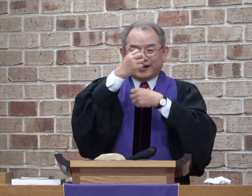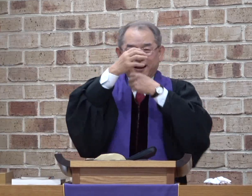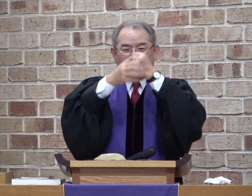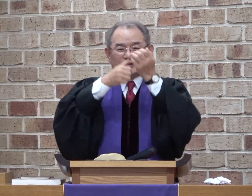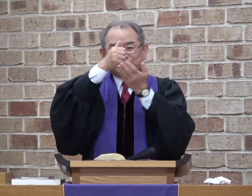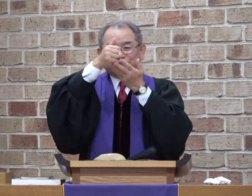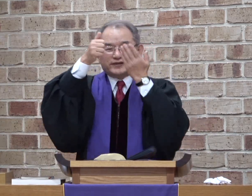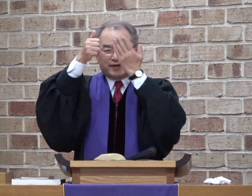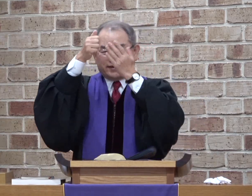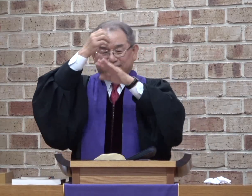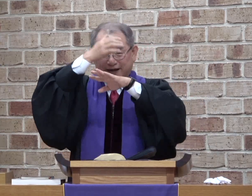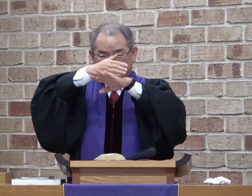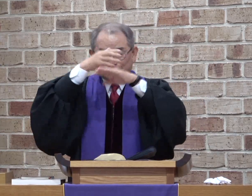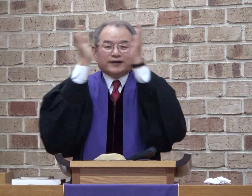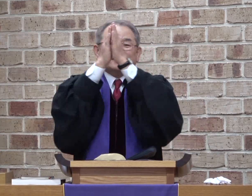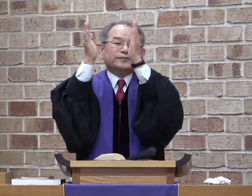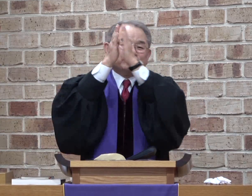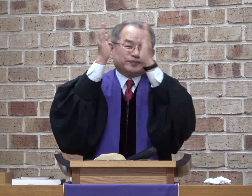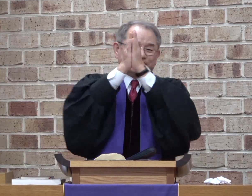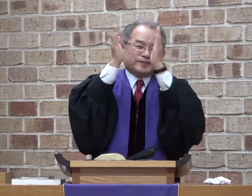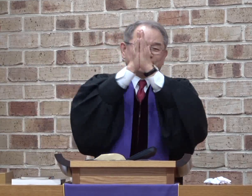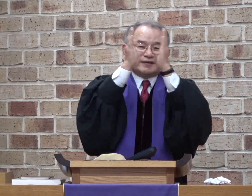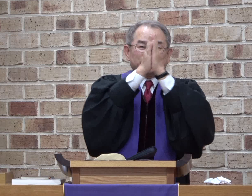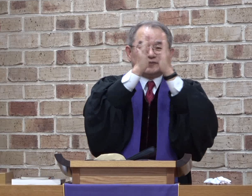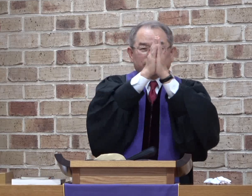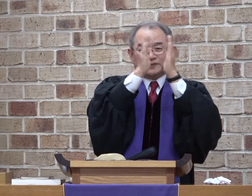하나님께 감사의 박수 올립니다.